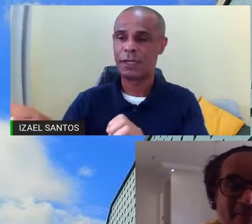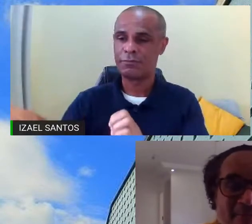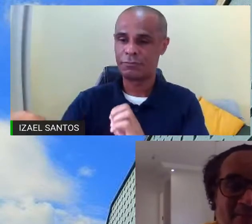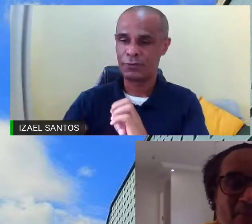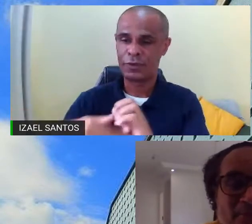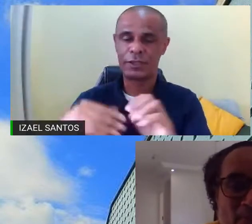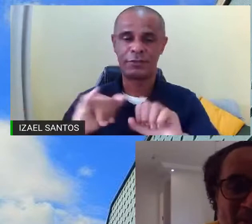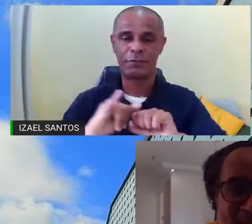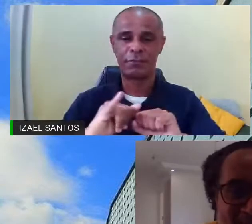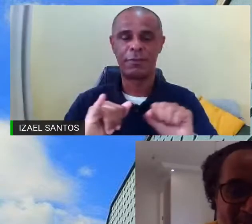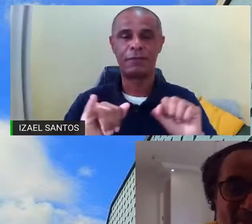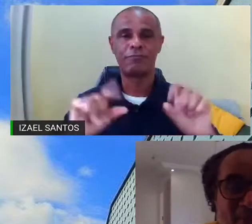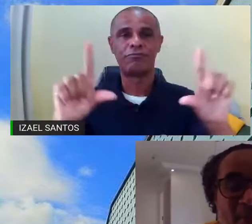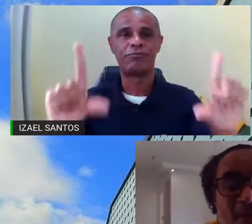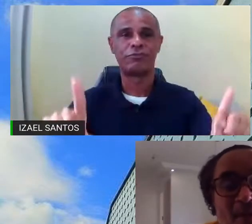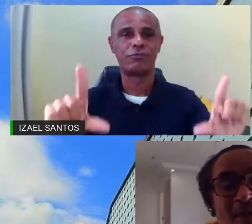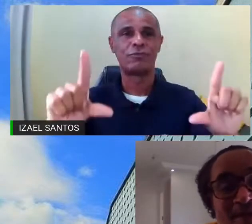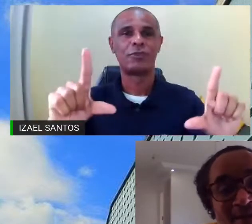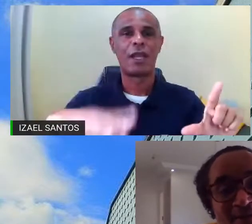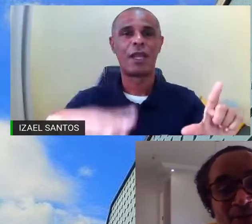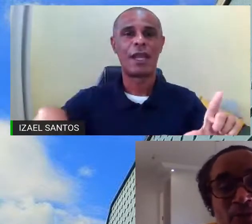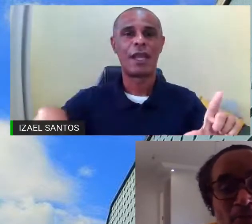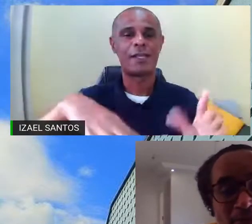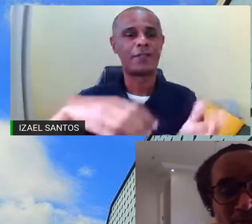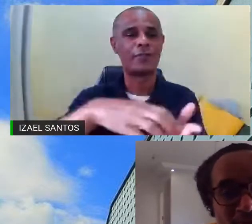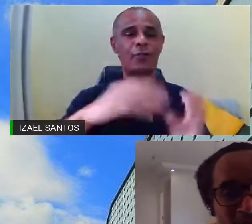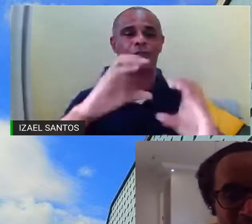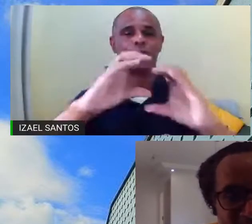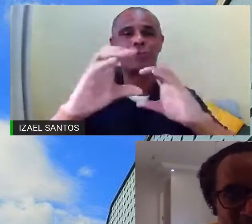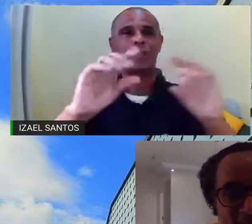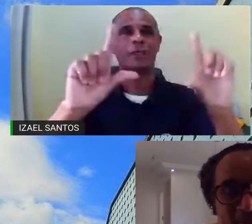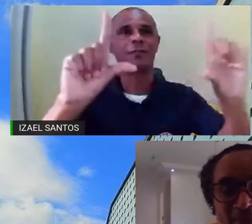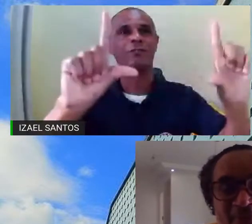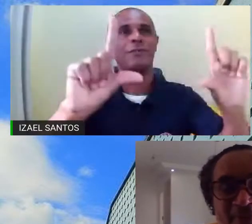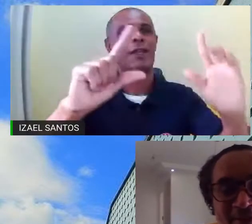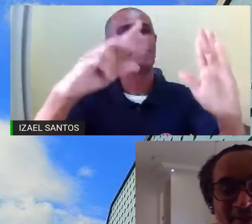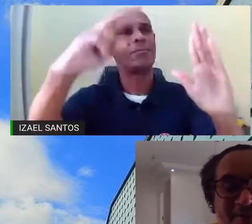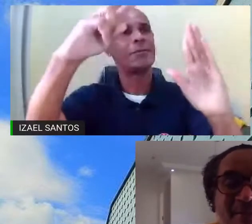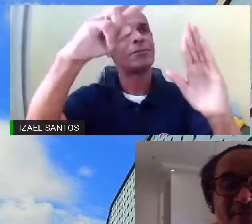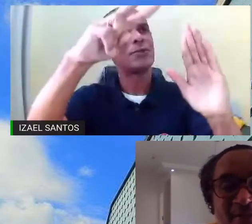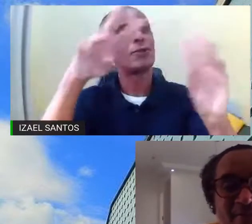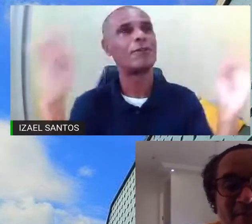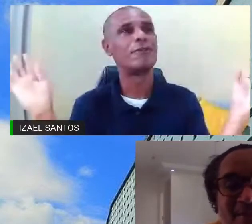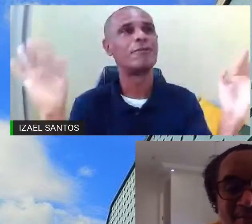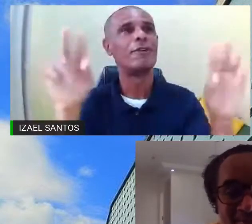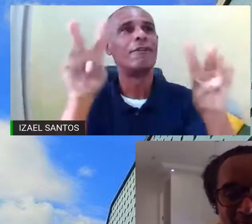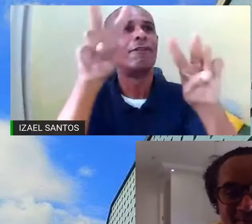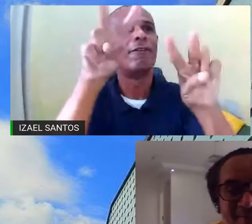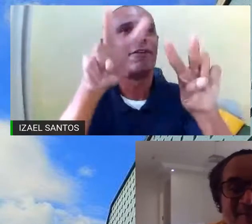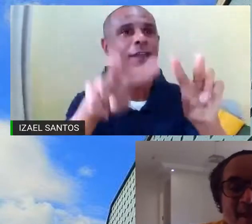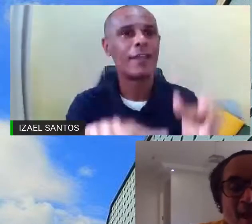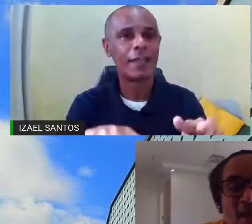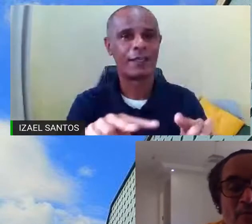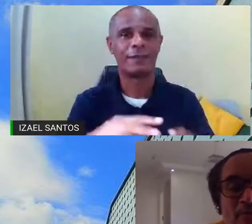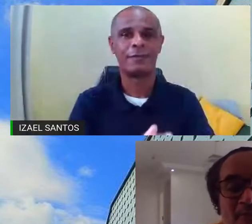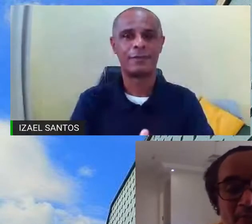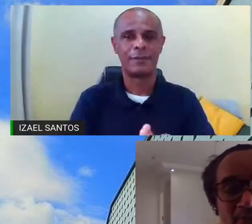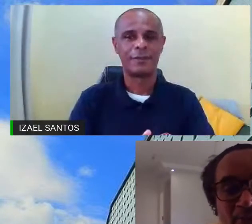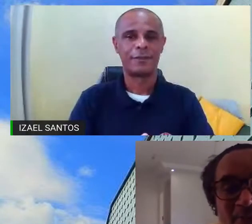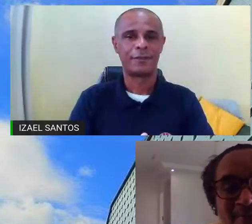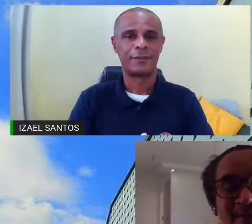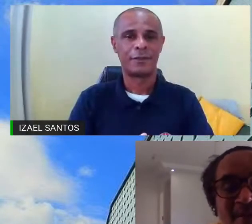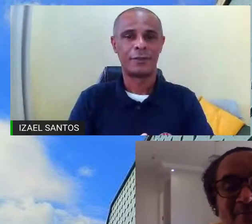quiçá no setor de comunicação de todo o Instituto Federal, que não fique essas reflexões restritas